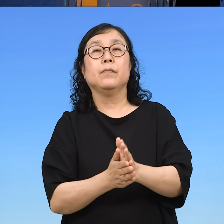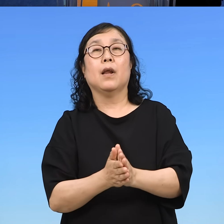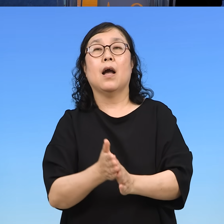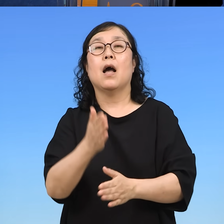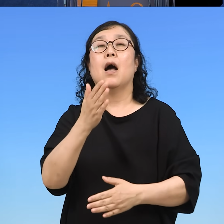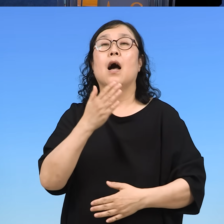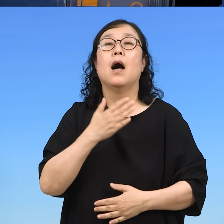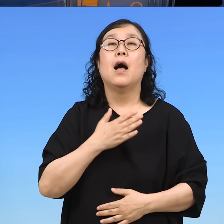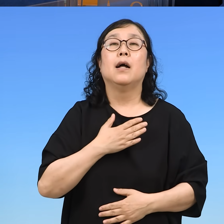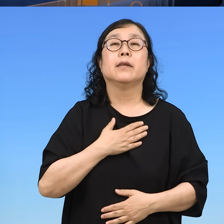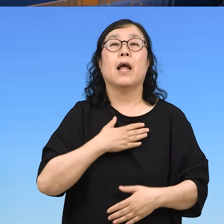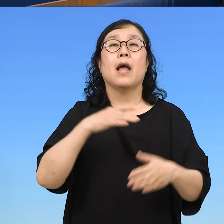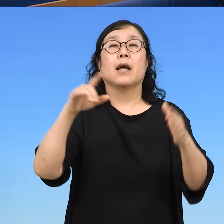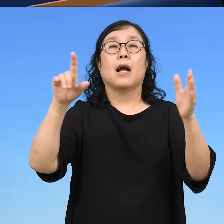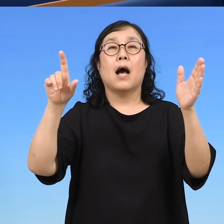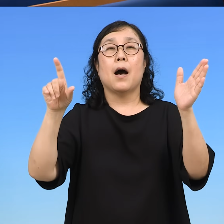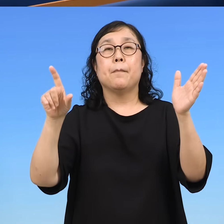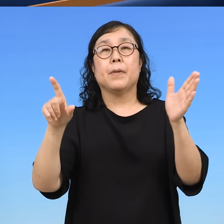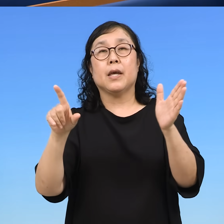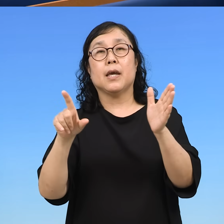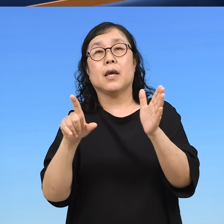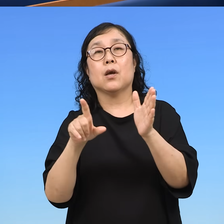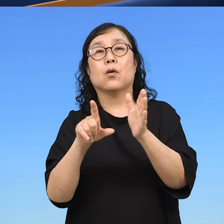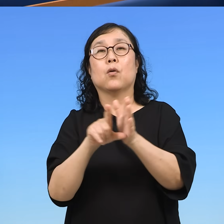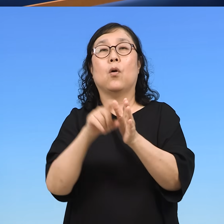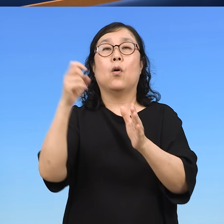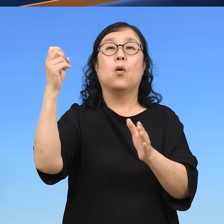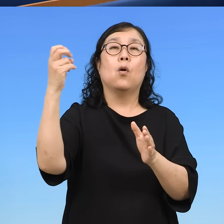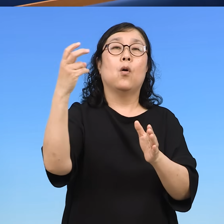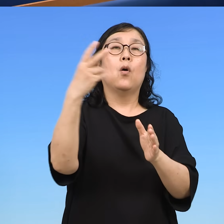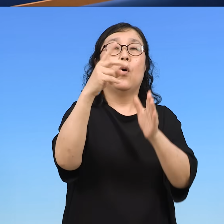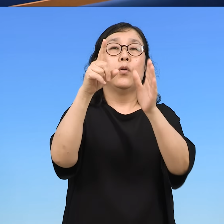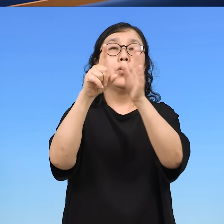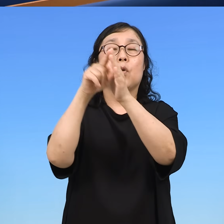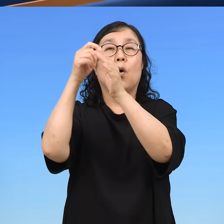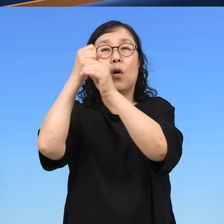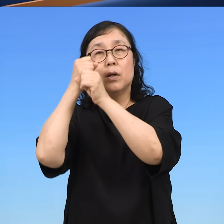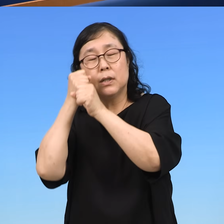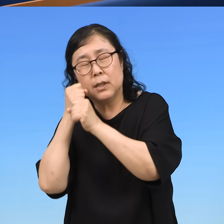내가 믿고 또 의지하며